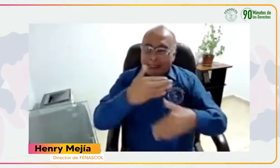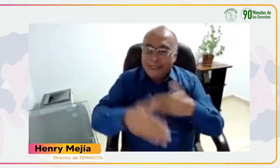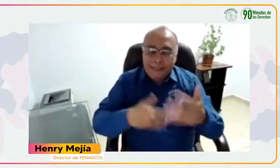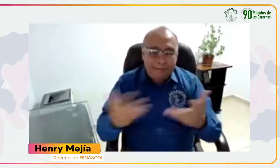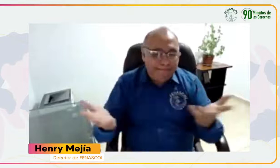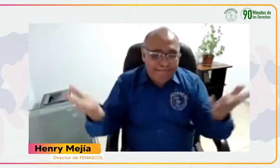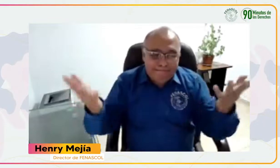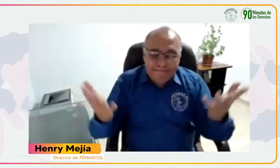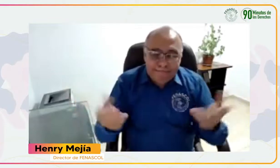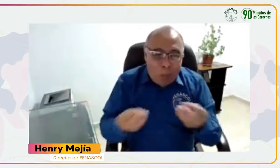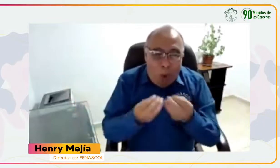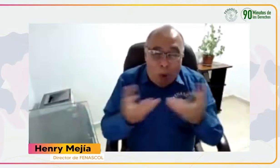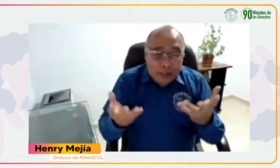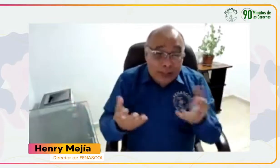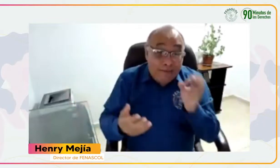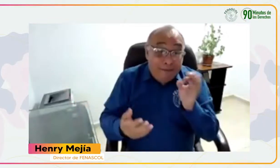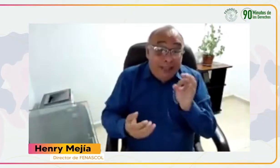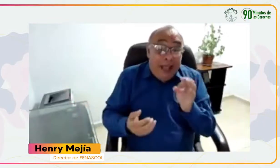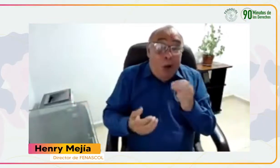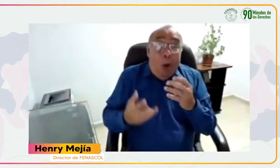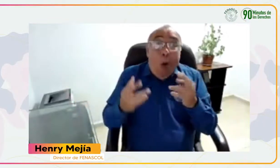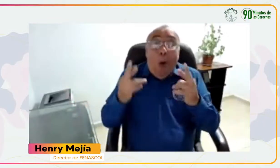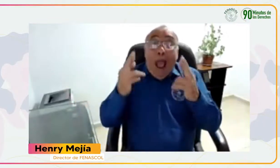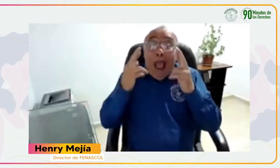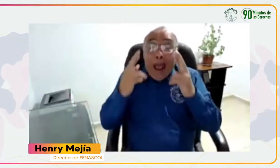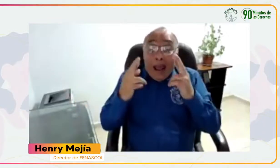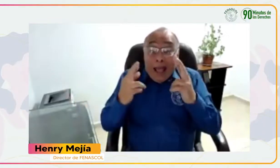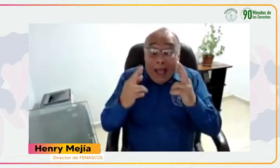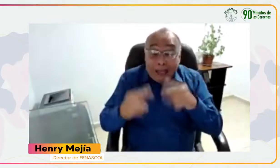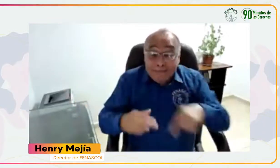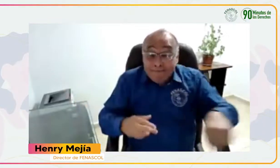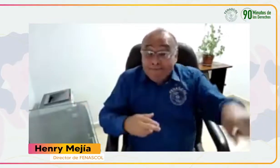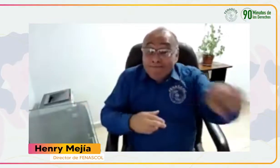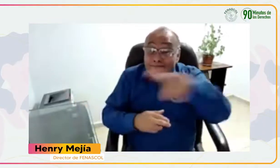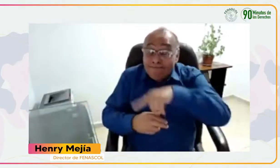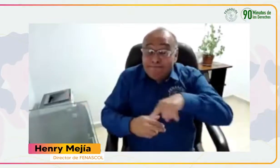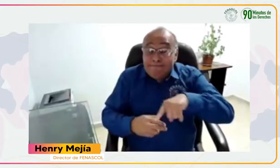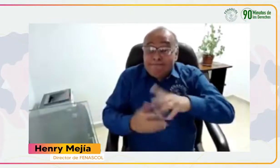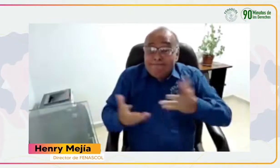existir esta paridad también en el género, pero a veces es complejo.